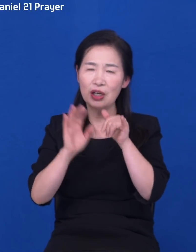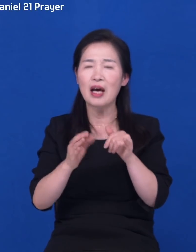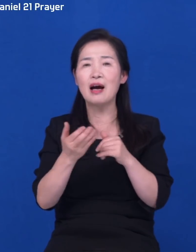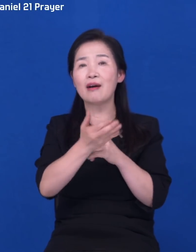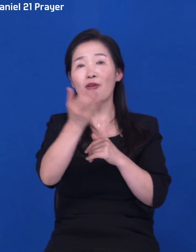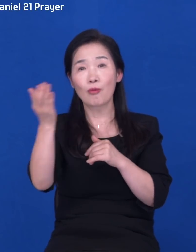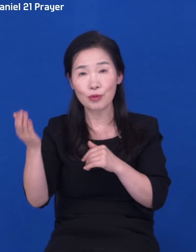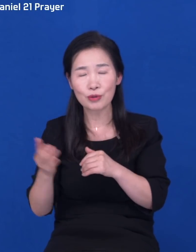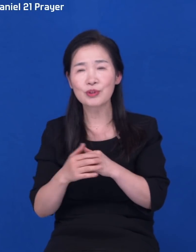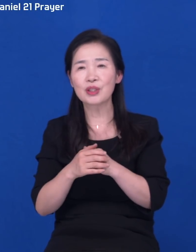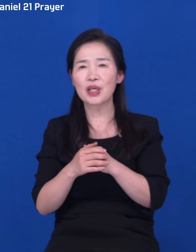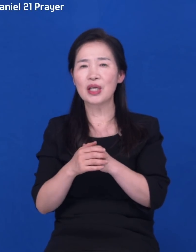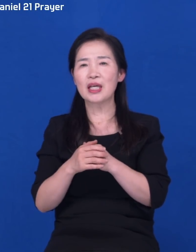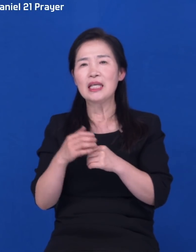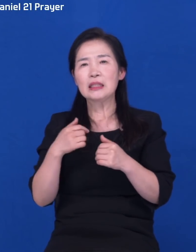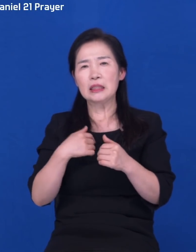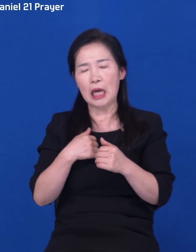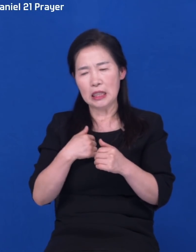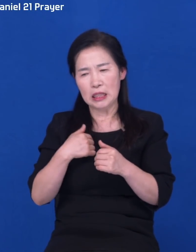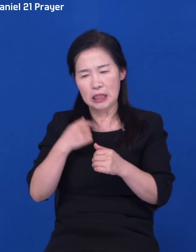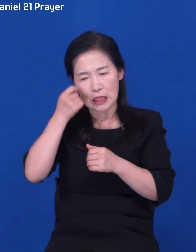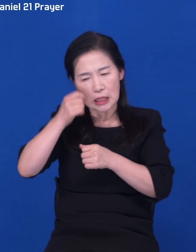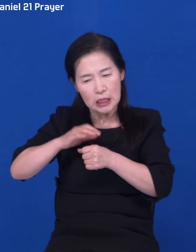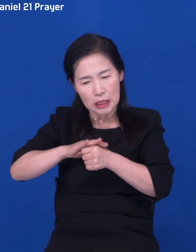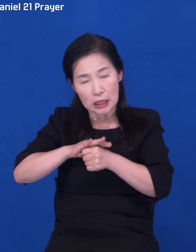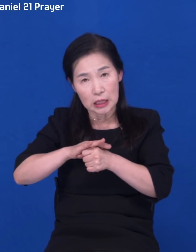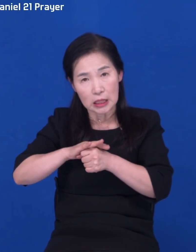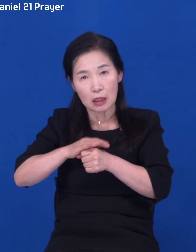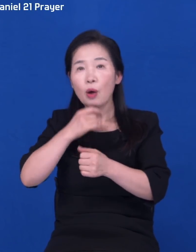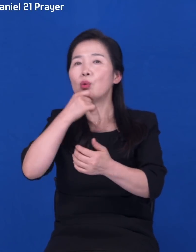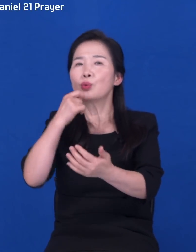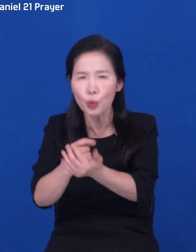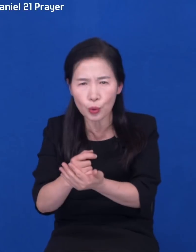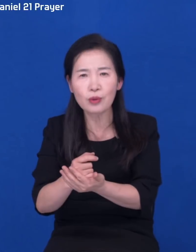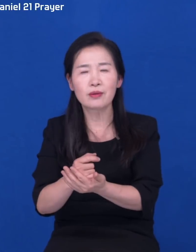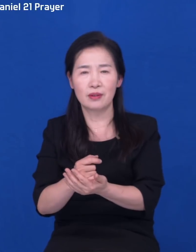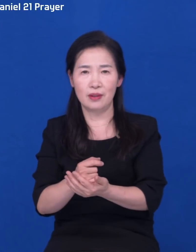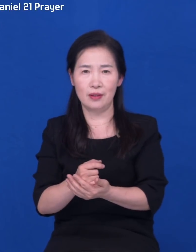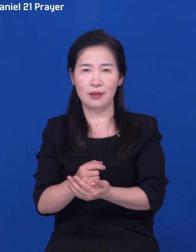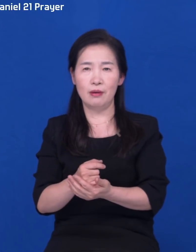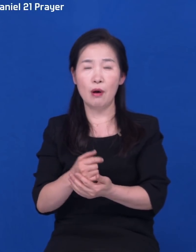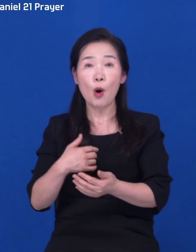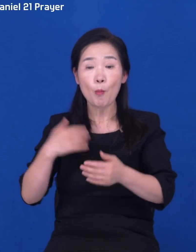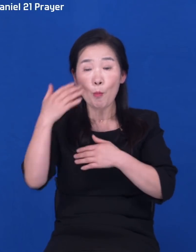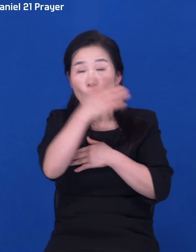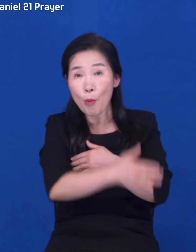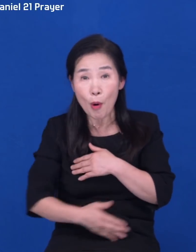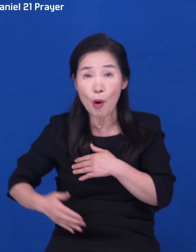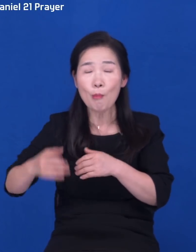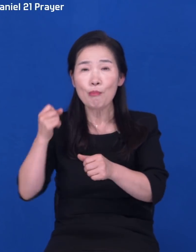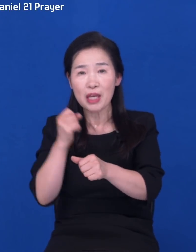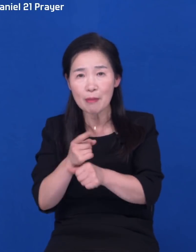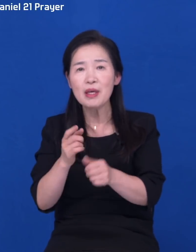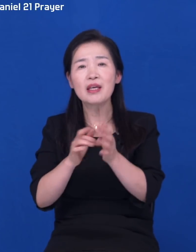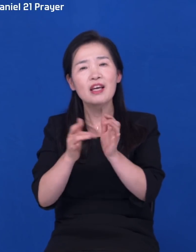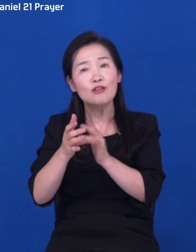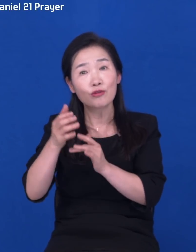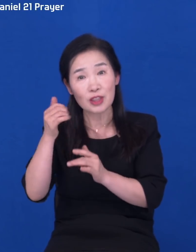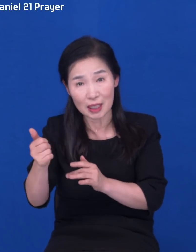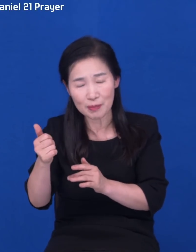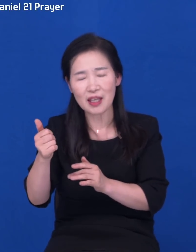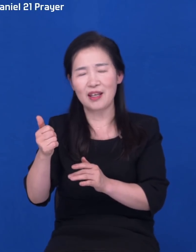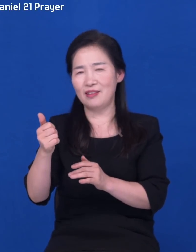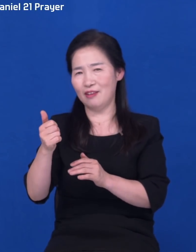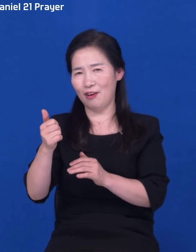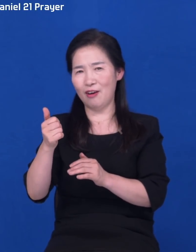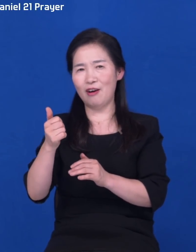뭐냐면은요, 자기 연민에 빠지는 순간 속는 거예요. 이 몸은 이미 예수님이 이 땅에 죄의 삭은 사망이다